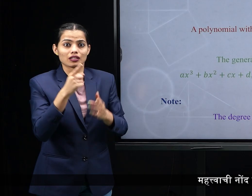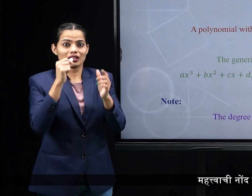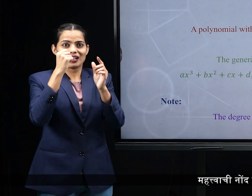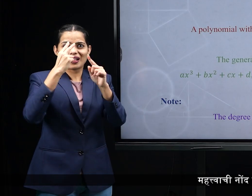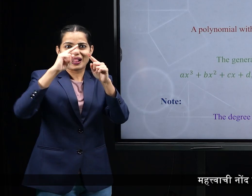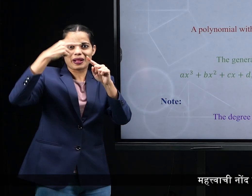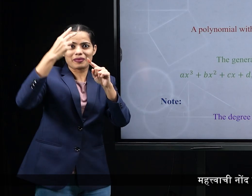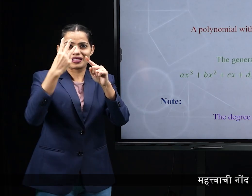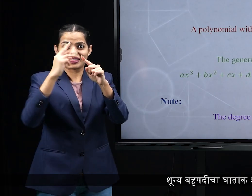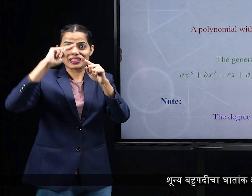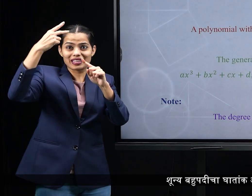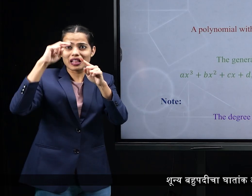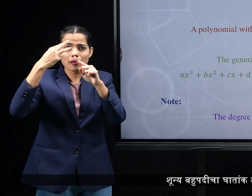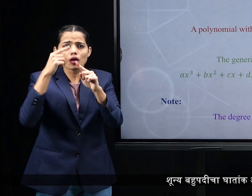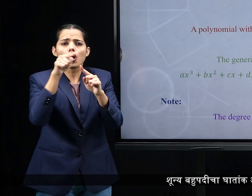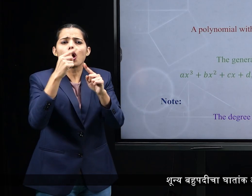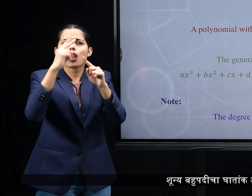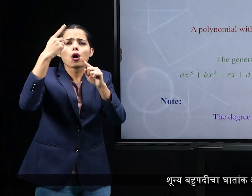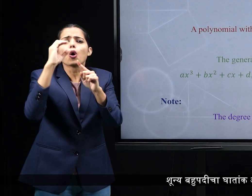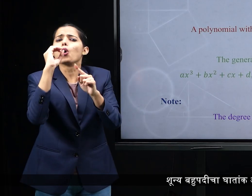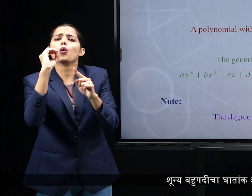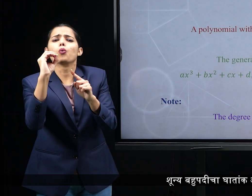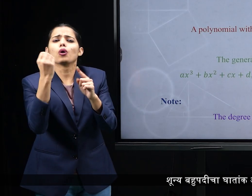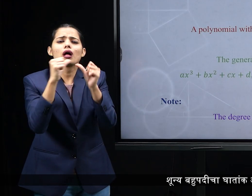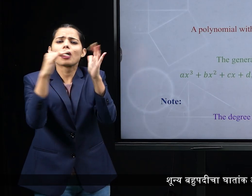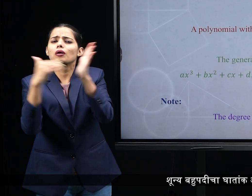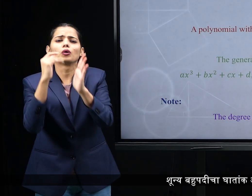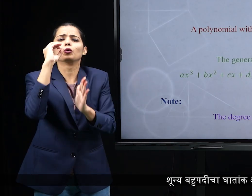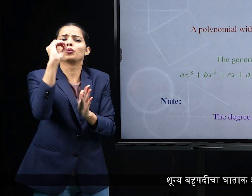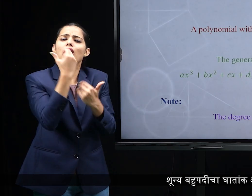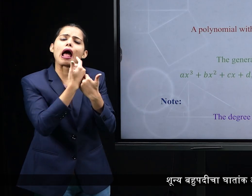महत्त्वाची नोंद घ्या. शून्य बहुपदीची घातांक अज्ञात असतो.